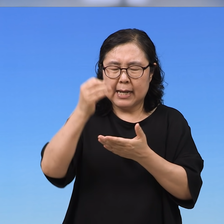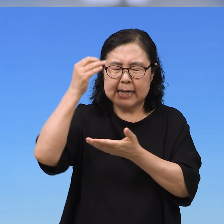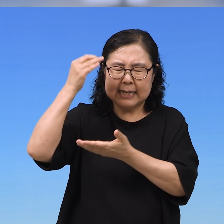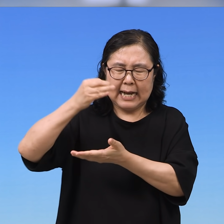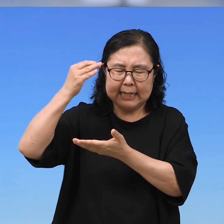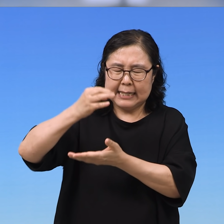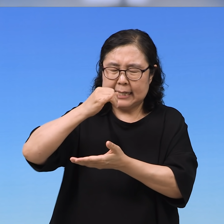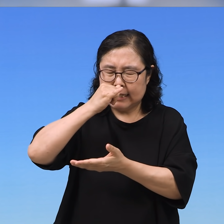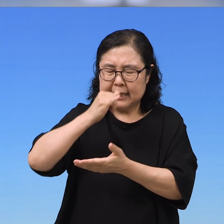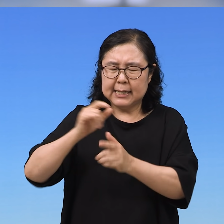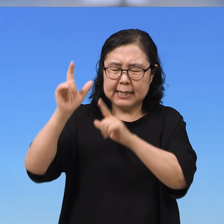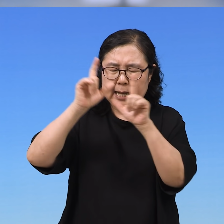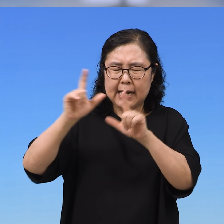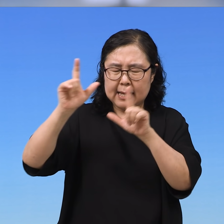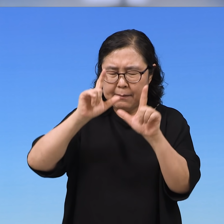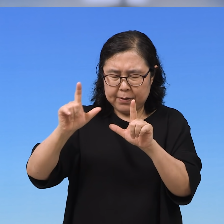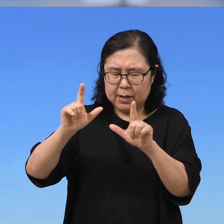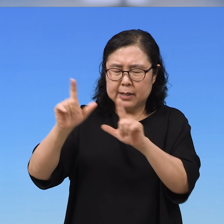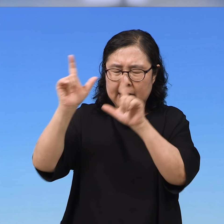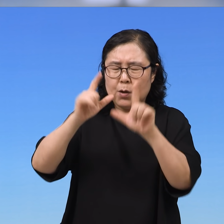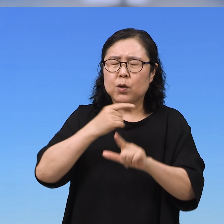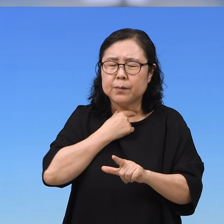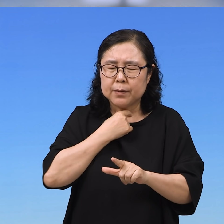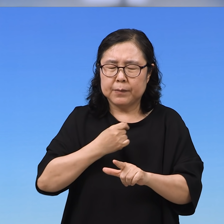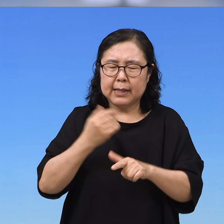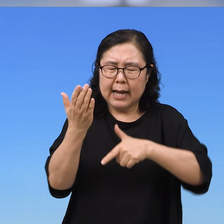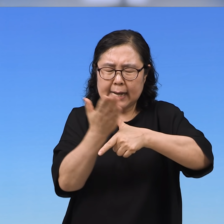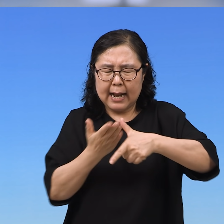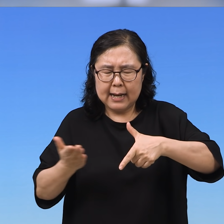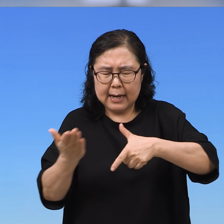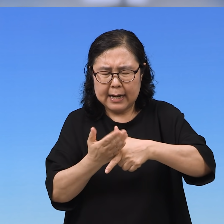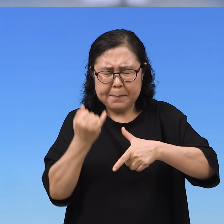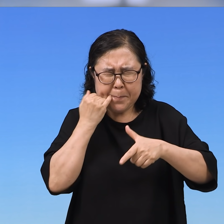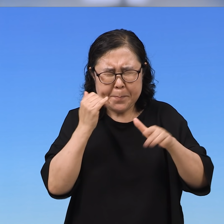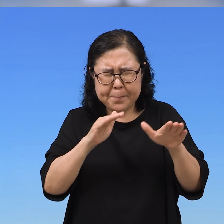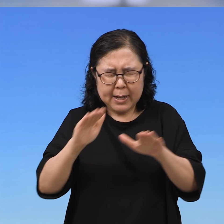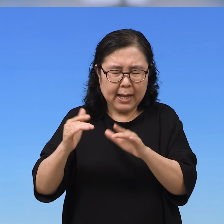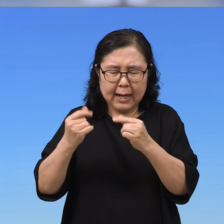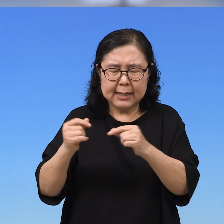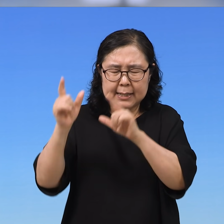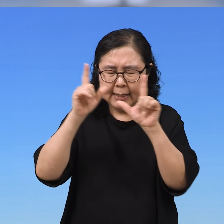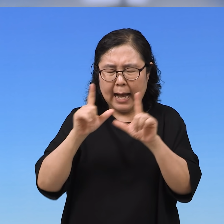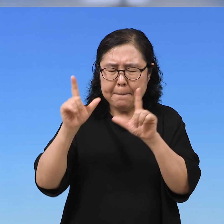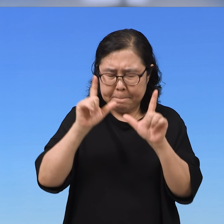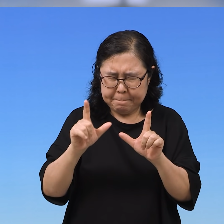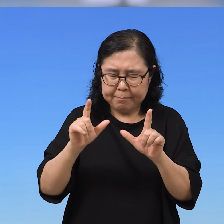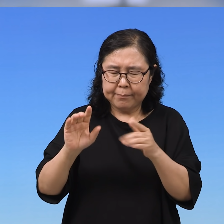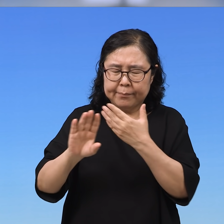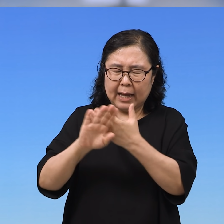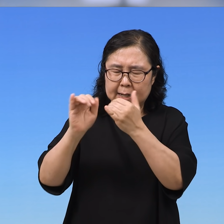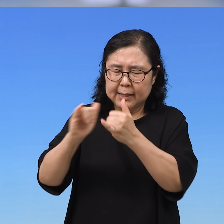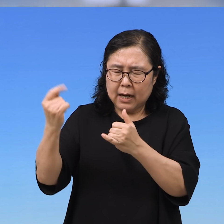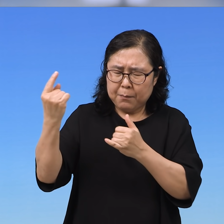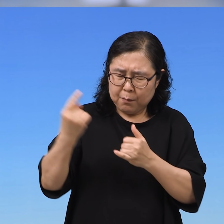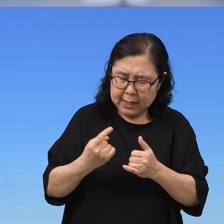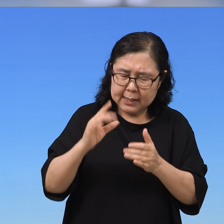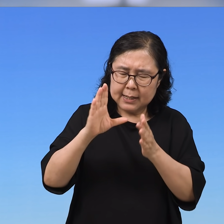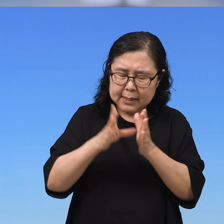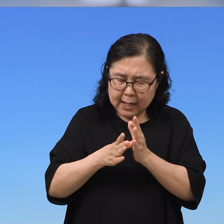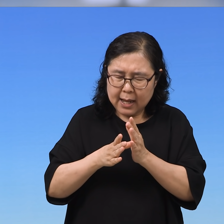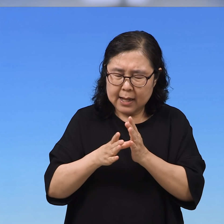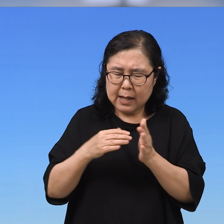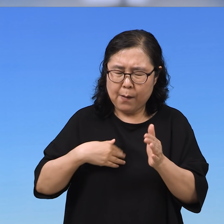하나님, 가치 있는 삶을 살고 싶습니다. 갈릴리 바다 같은 인생, 누구라도 우리에게